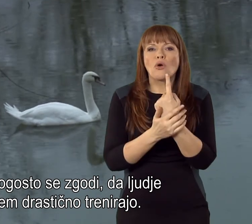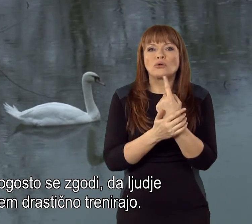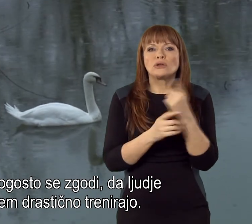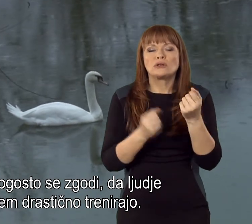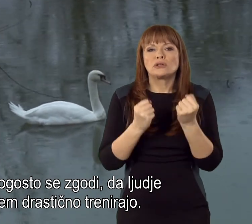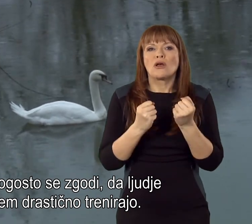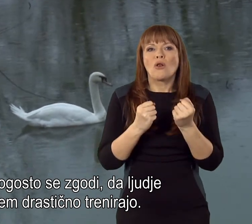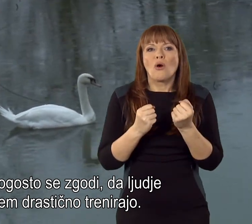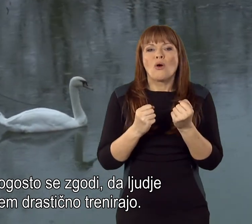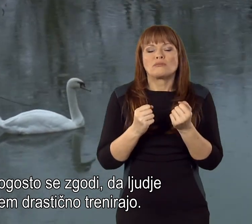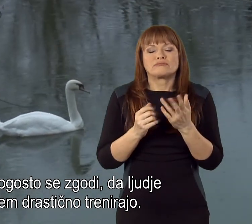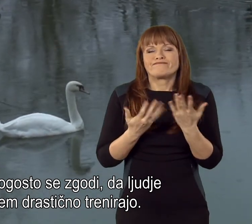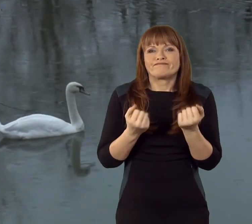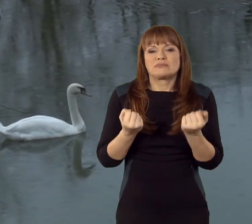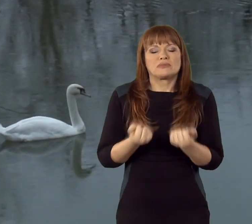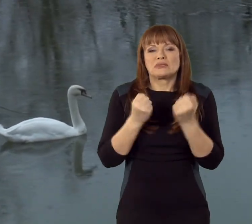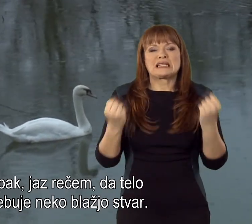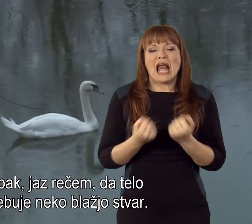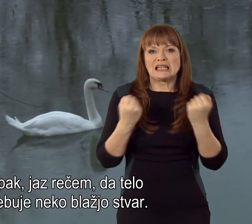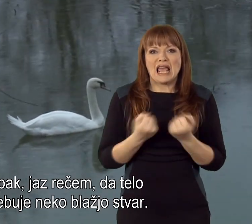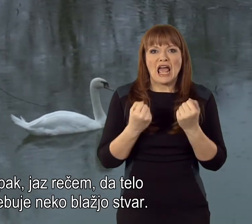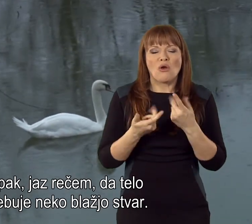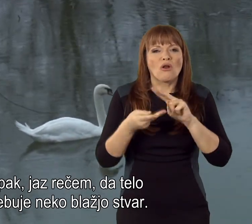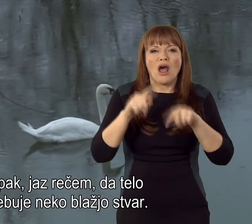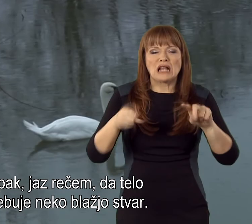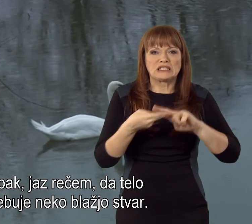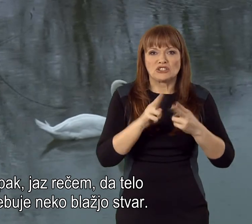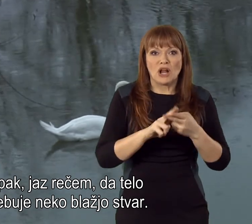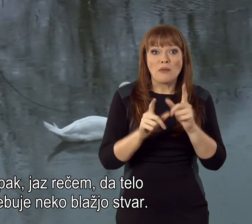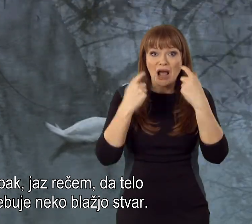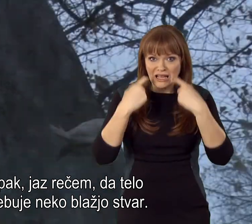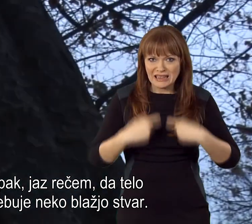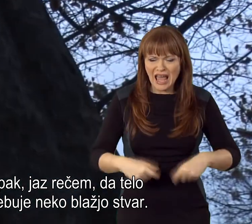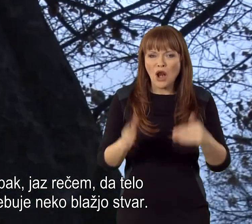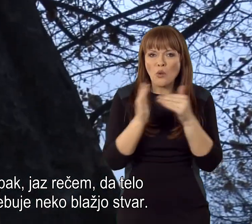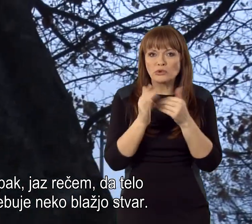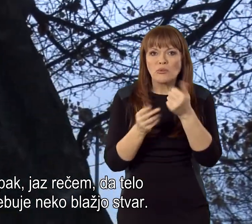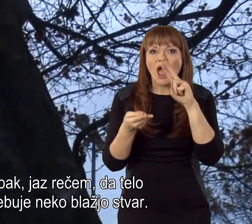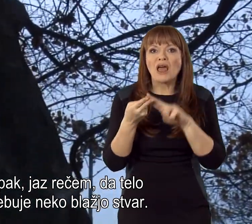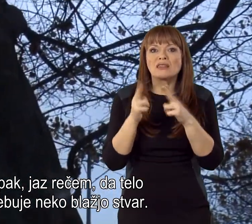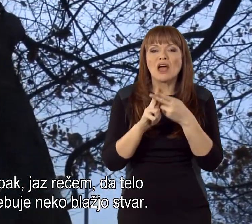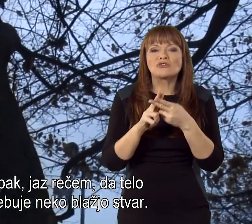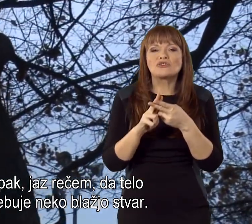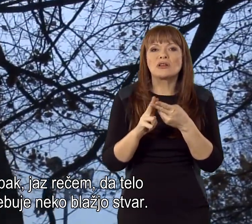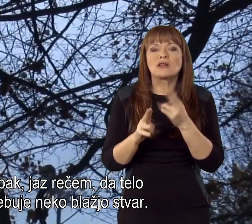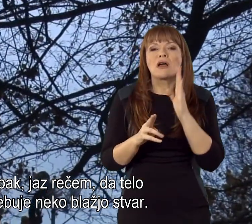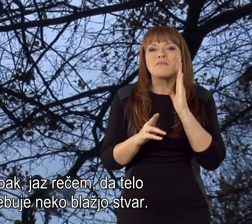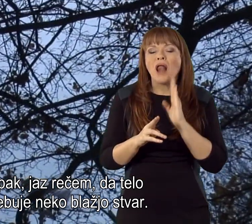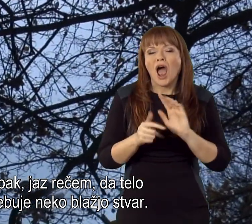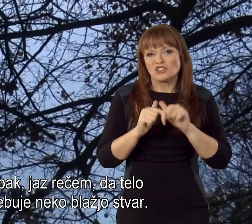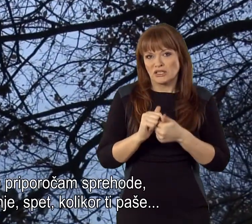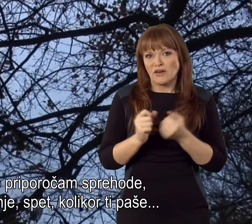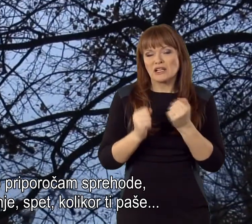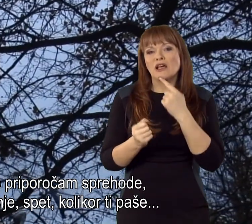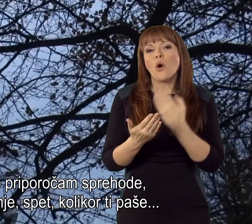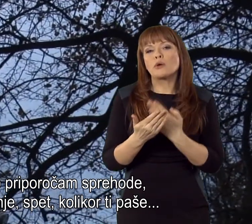zelo drastično v bistvu trenirajo ali pa kakorkoli. Ampak ljudje, jaz rečem, telo potrebuje na nek način neko blažjo stvar